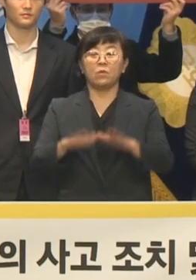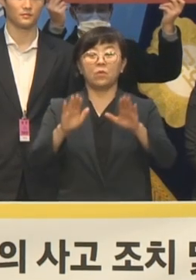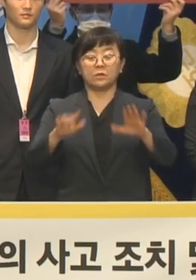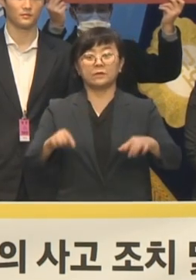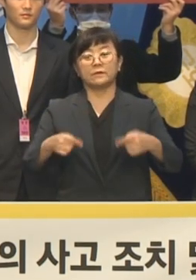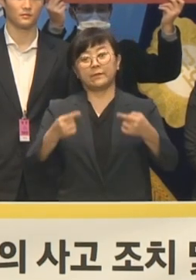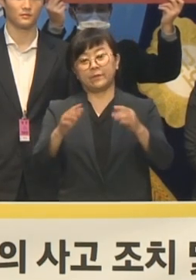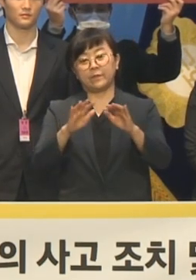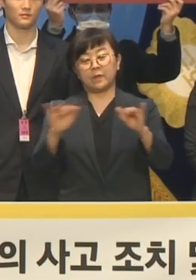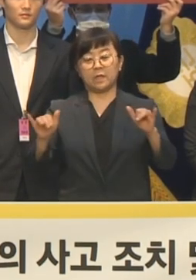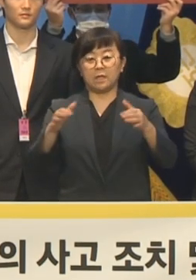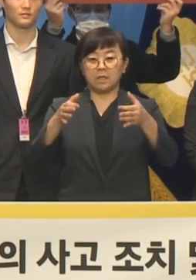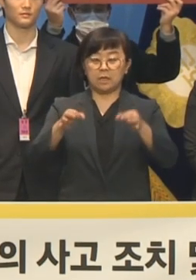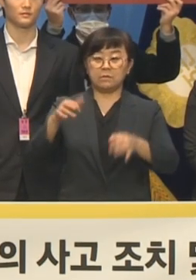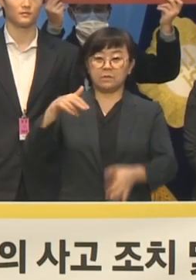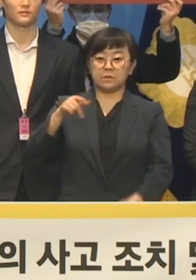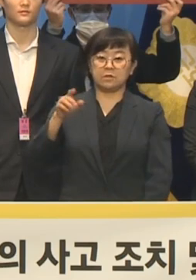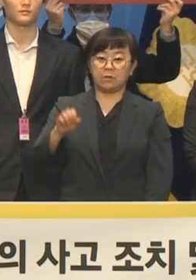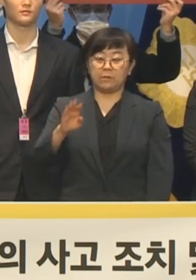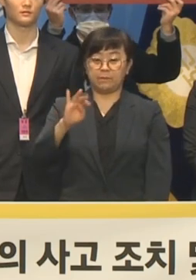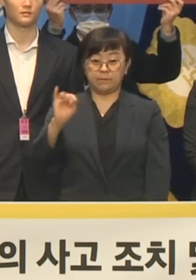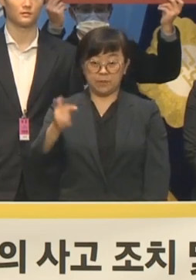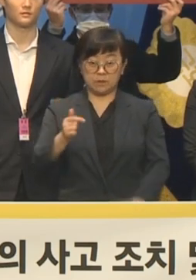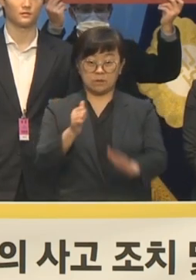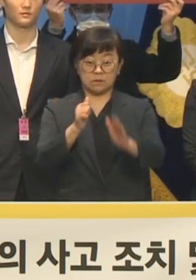오신 김정빈 선수는